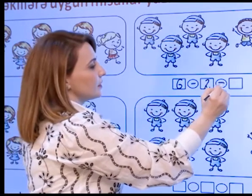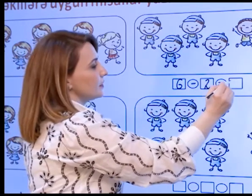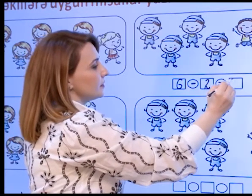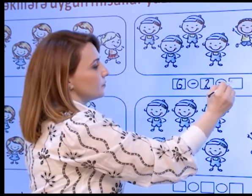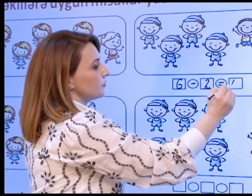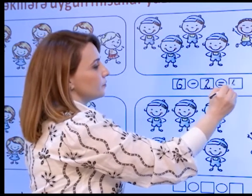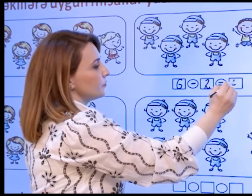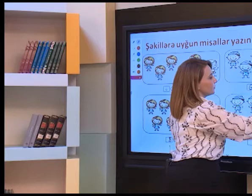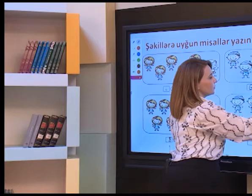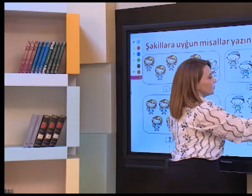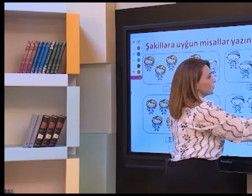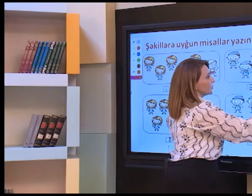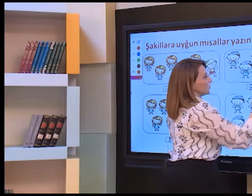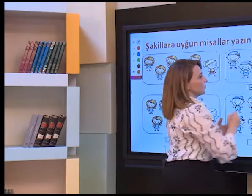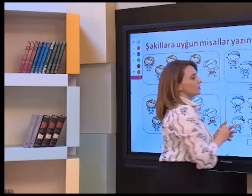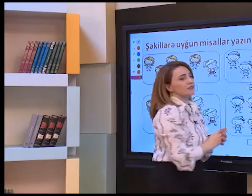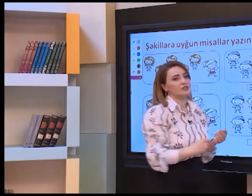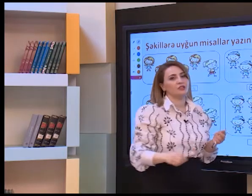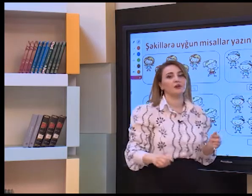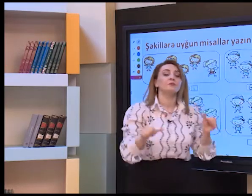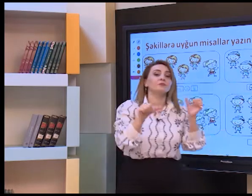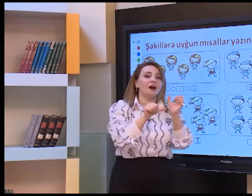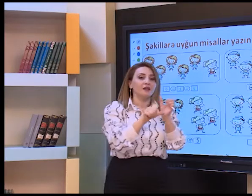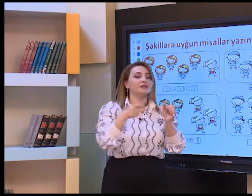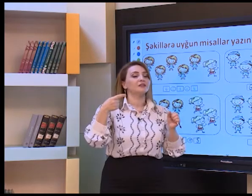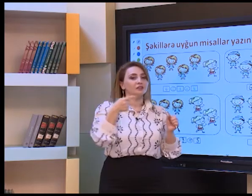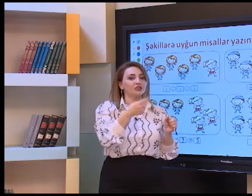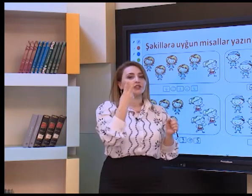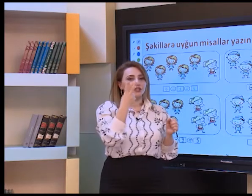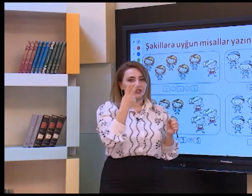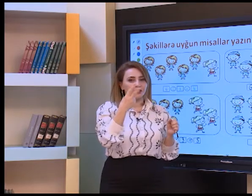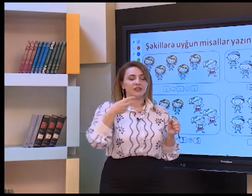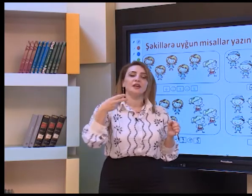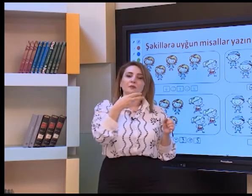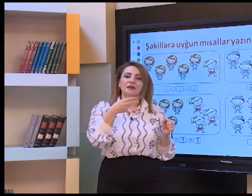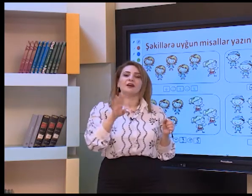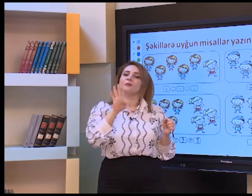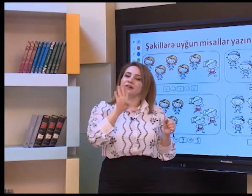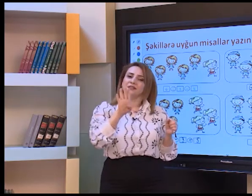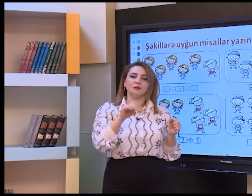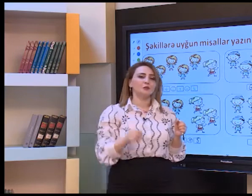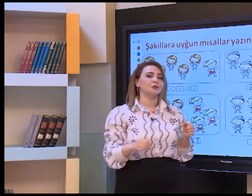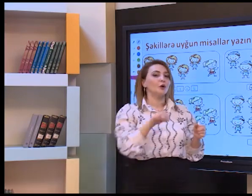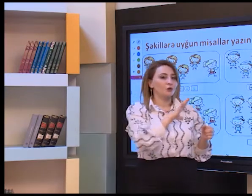bərabərdir 4 yazacağıq. 6 çıx 2 bərabərdir 4